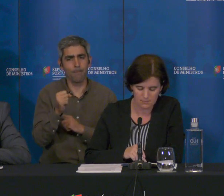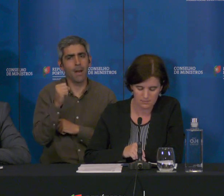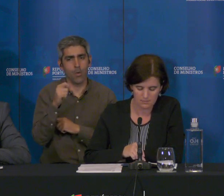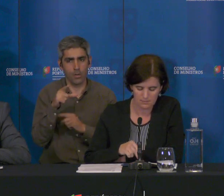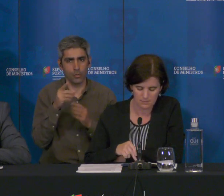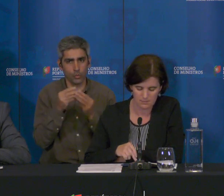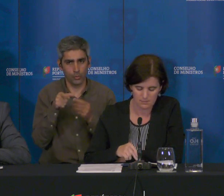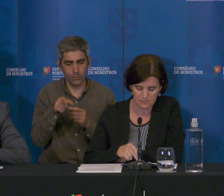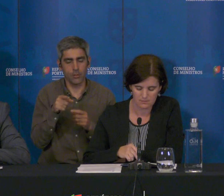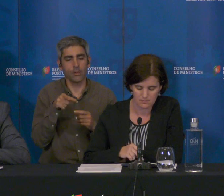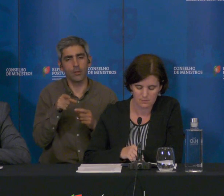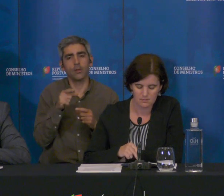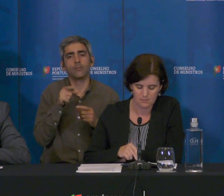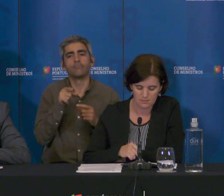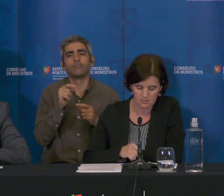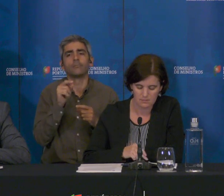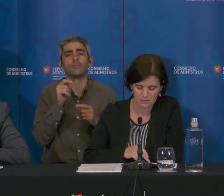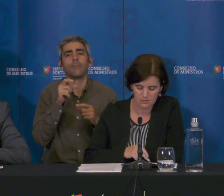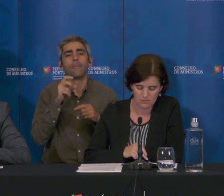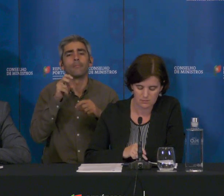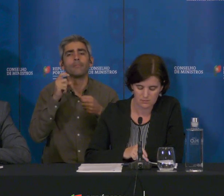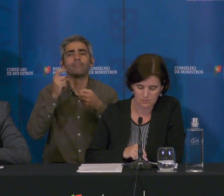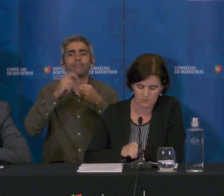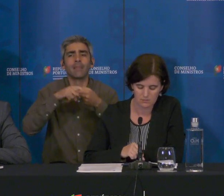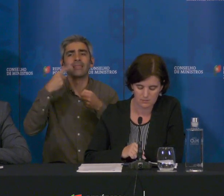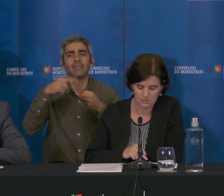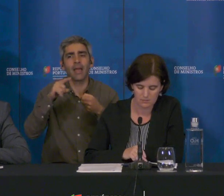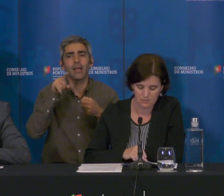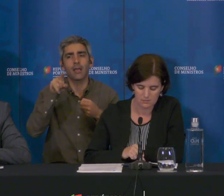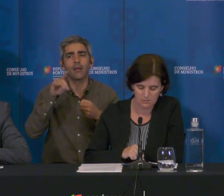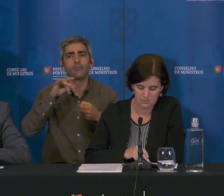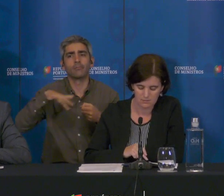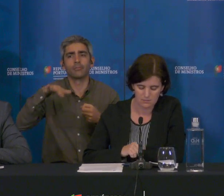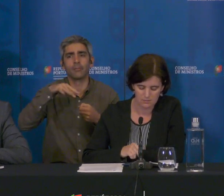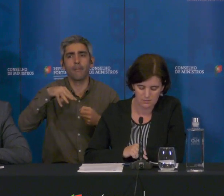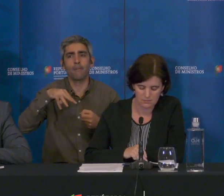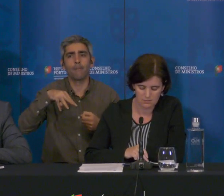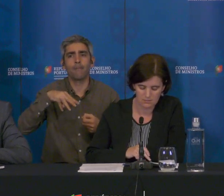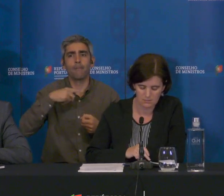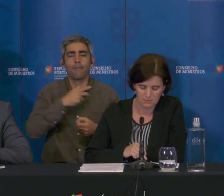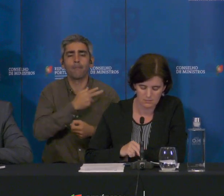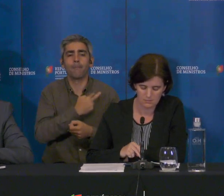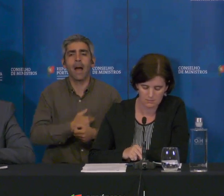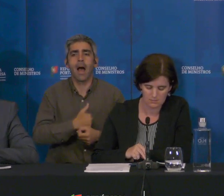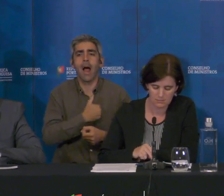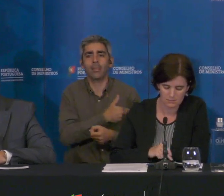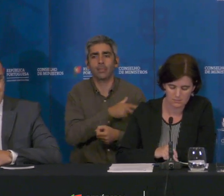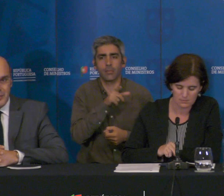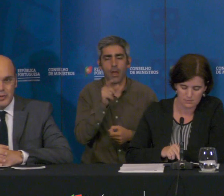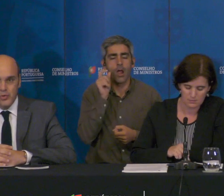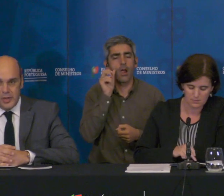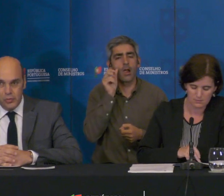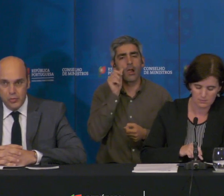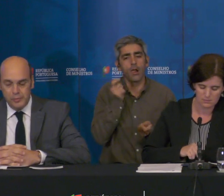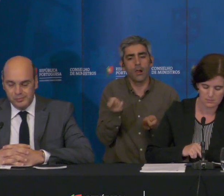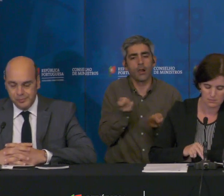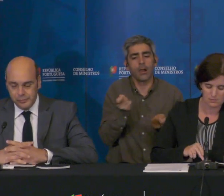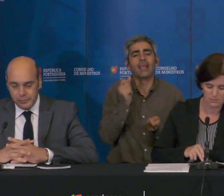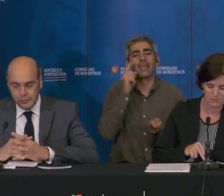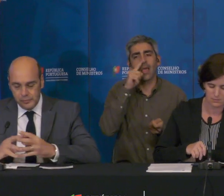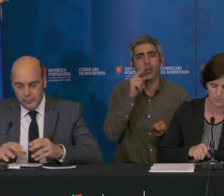denominada Winterfell 2, com sede em Malta, e que é indiretamente controlada pela Sra. Engenheira Isabel dos